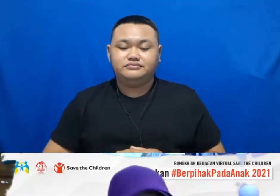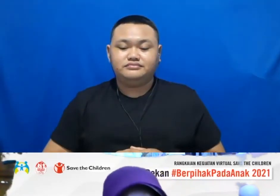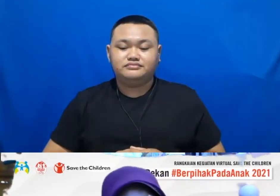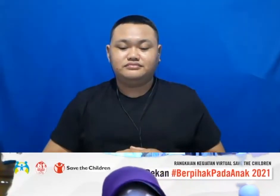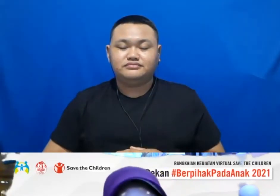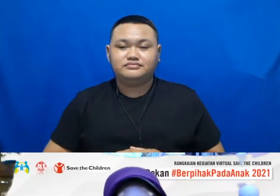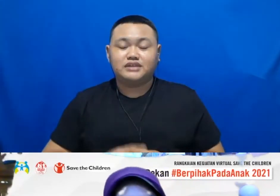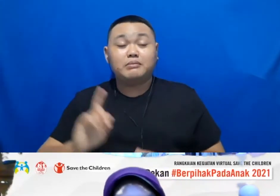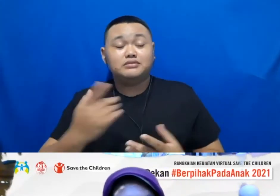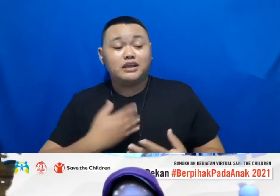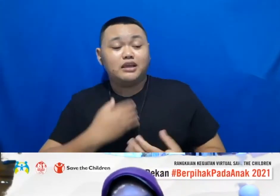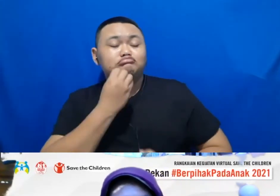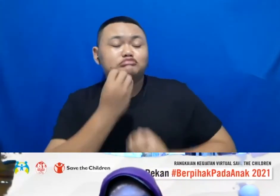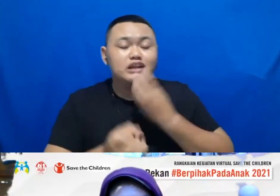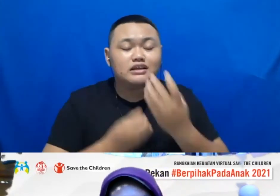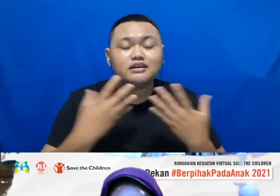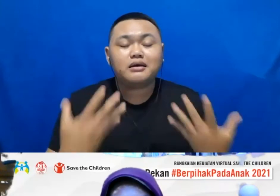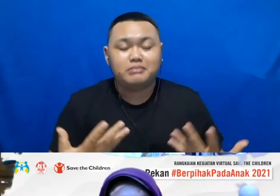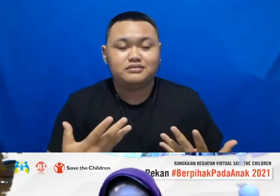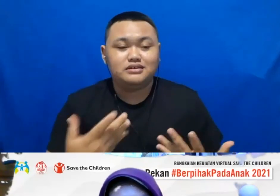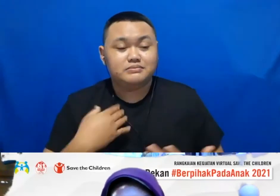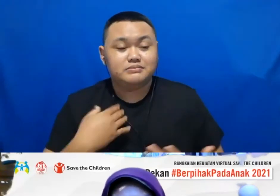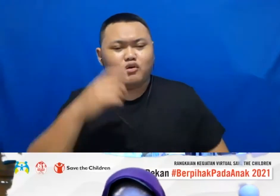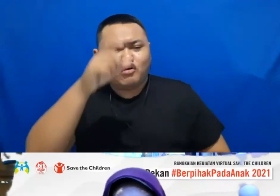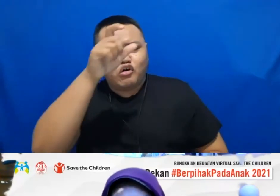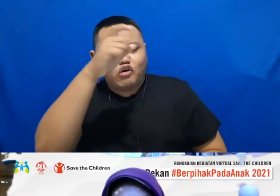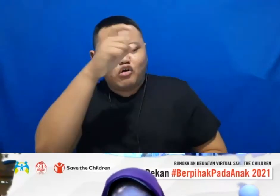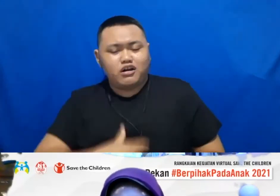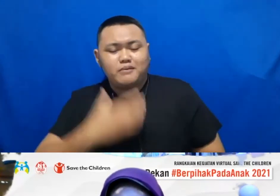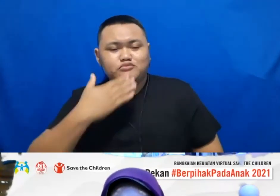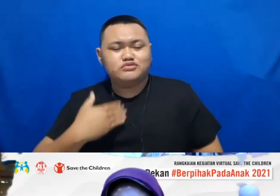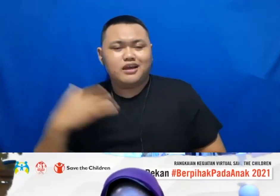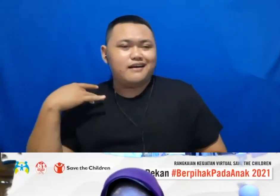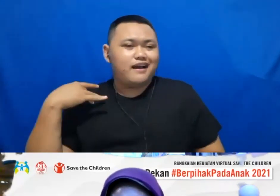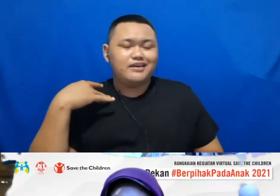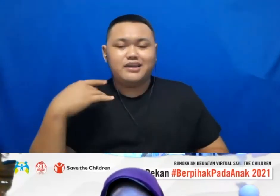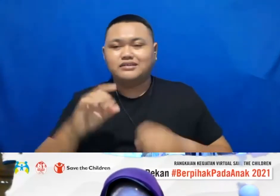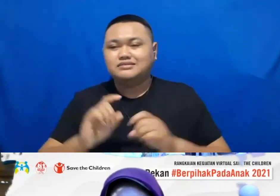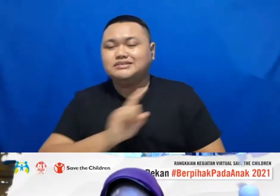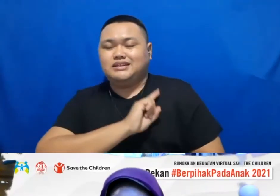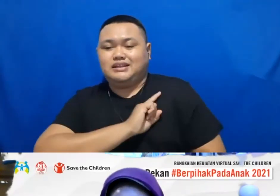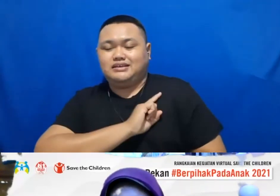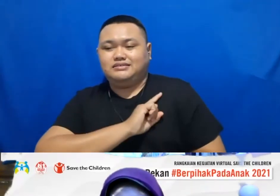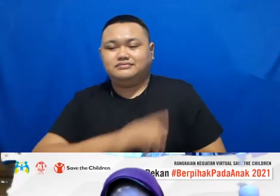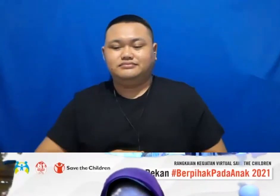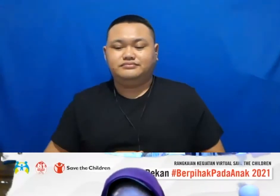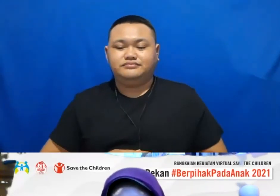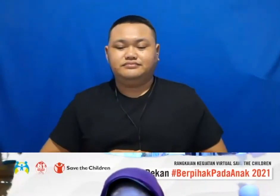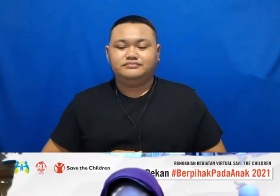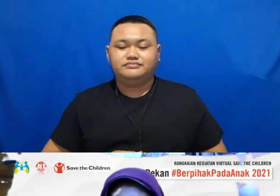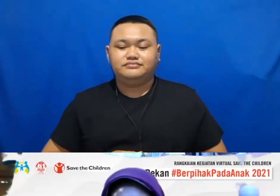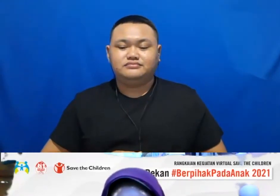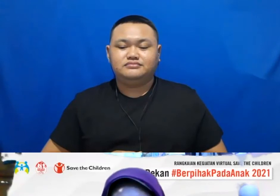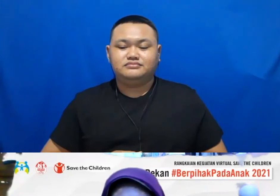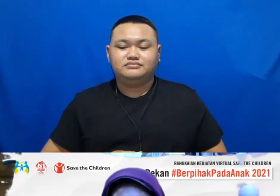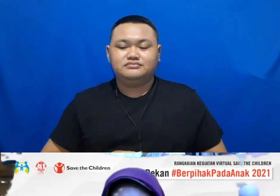Cileunyi sama, bahwa ketika misalkan posisi ketua adalah laki-laki, maka wakil ketua adalah perempuan,